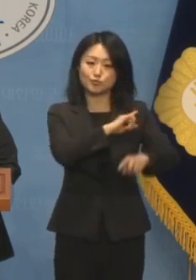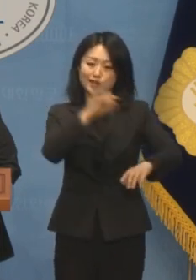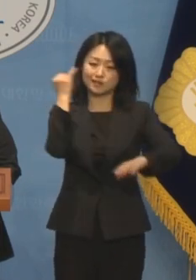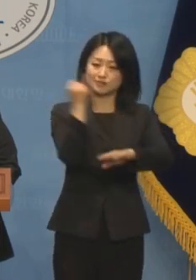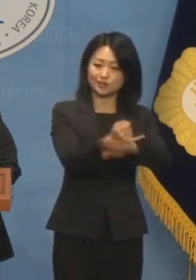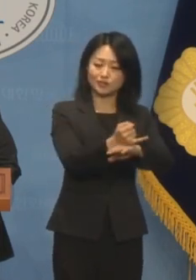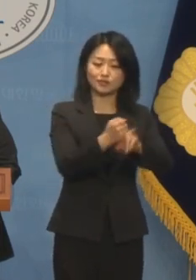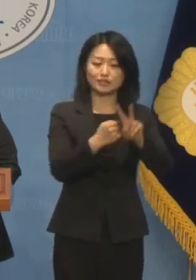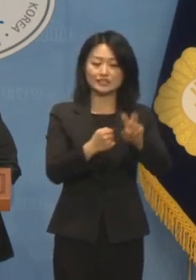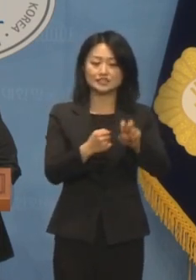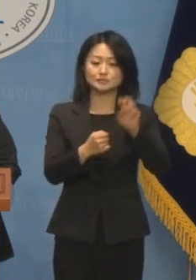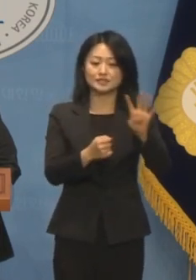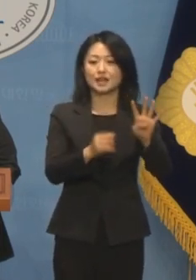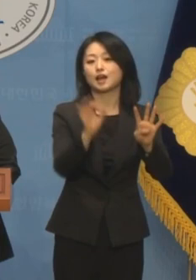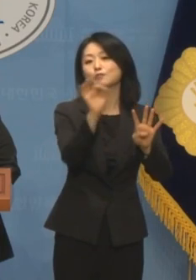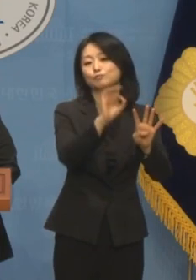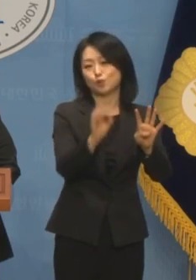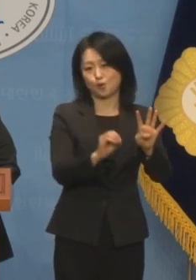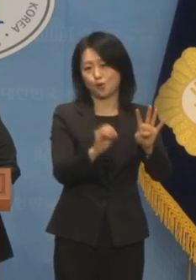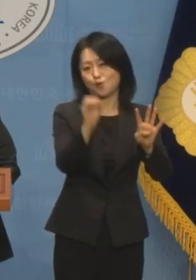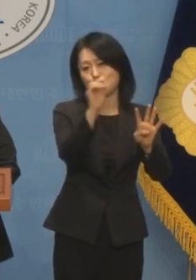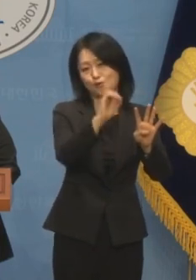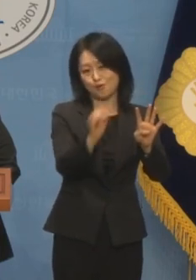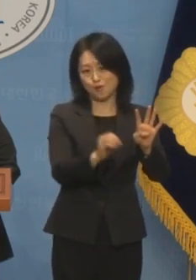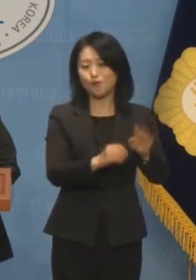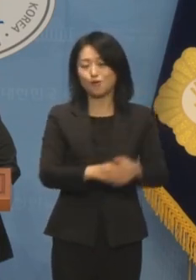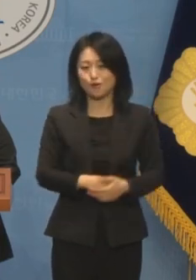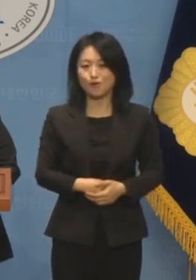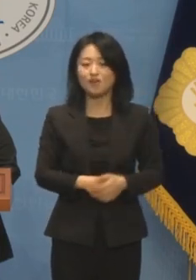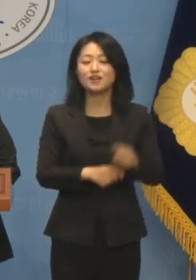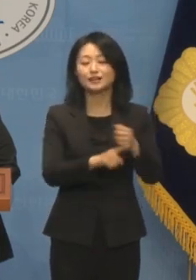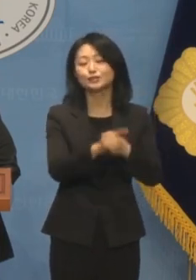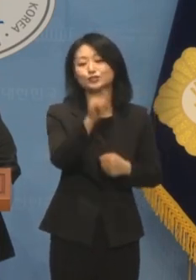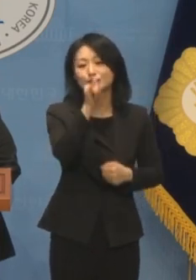최저인 24%는 괜히 나온 것이 아닙니다.